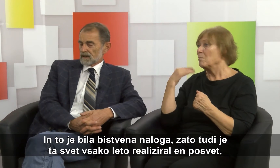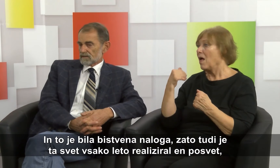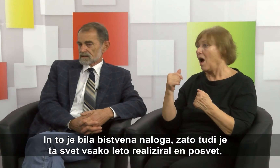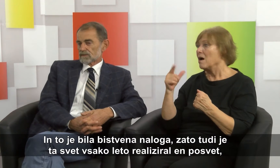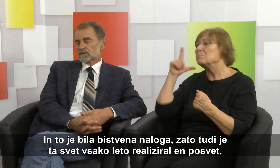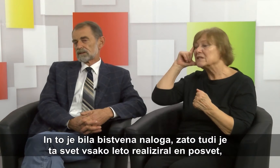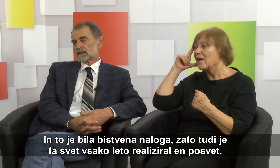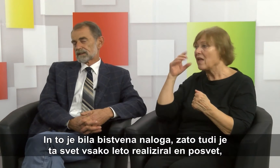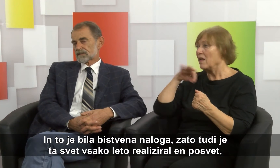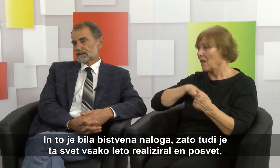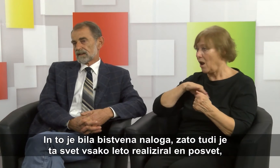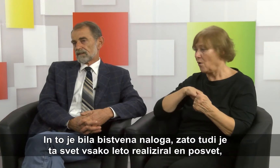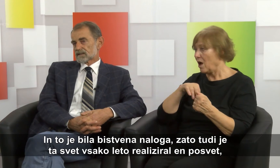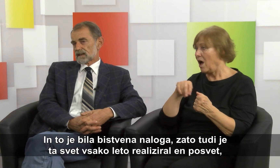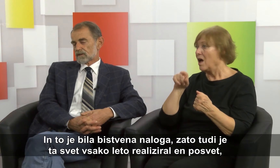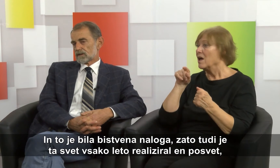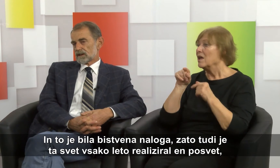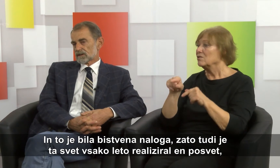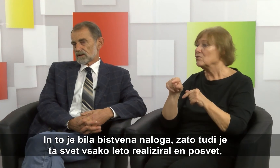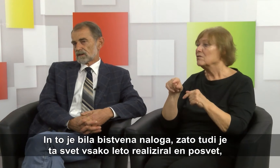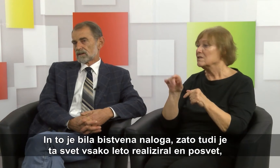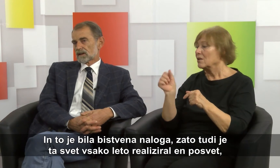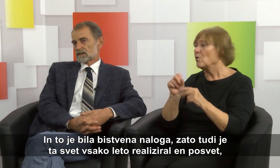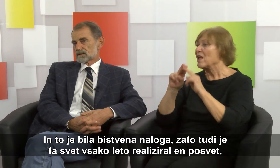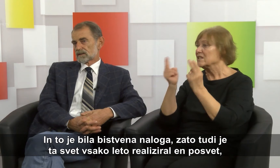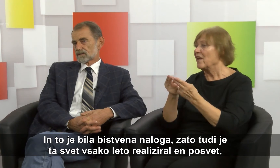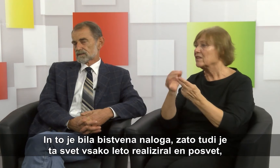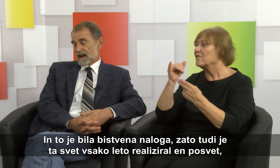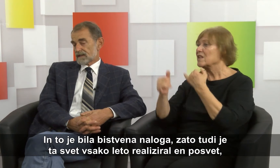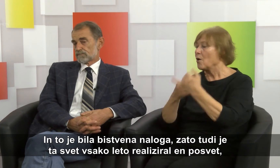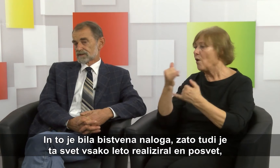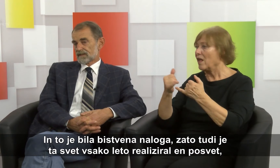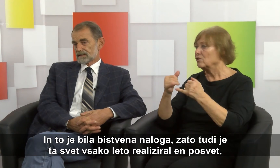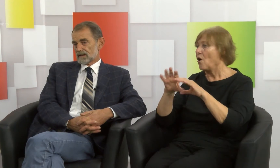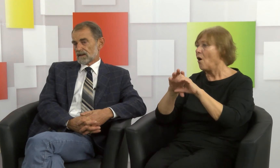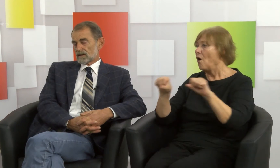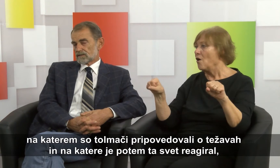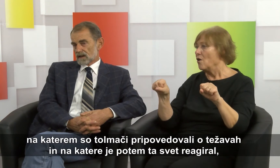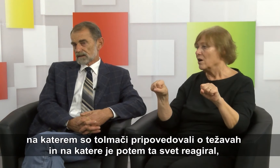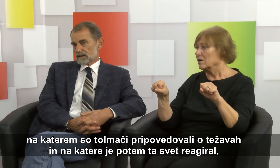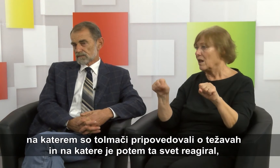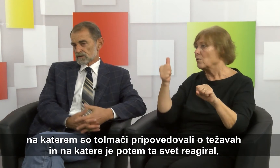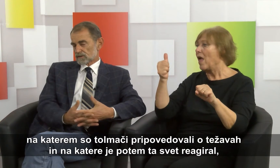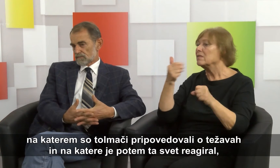naloga, zato tudi je ta svet vsako leto realiziral en posvet, na katerem so